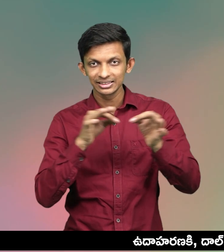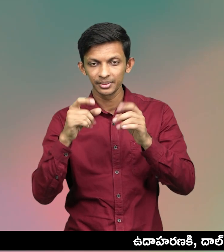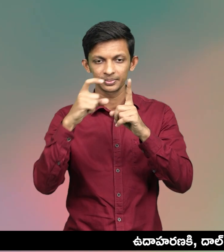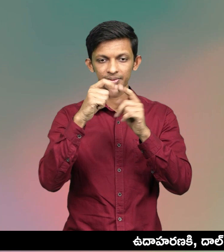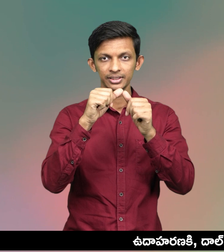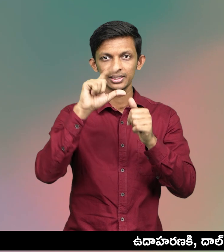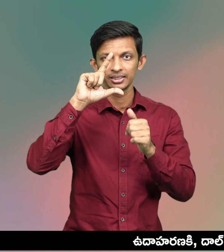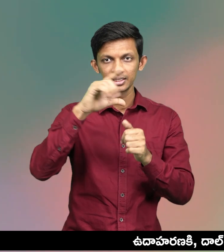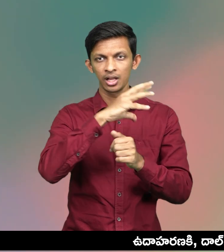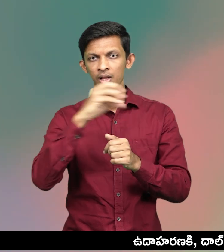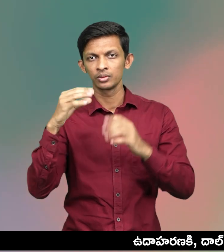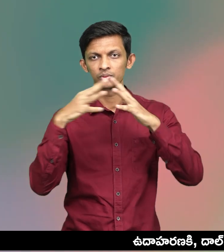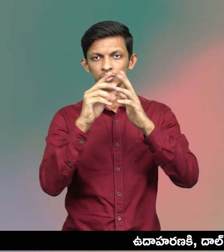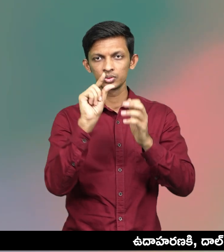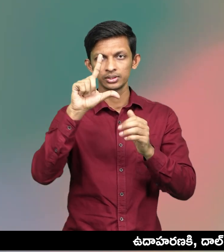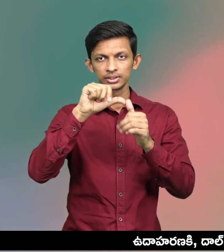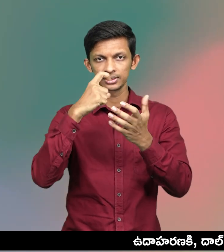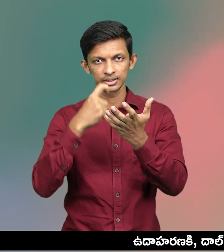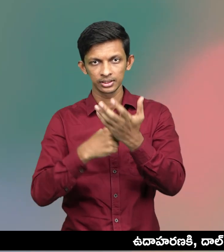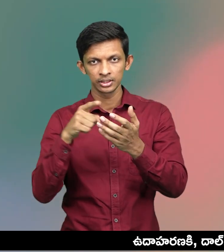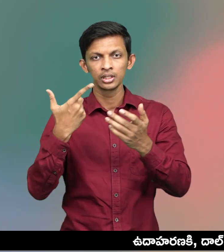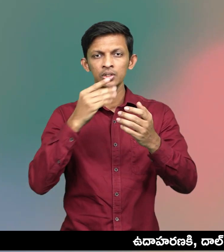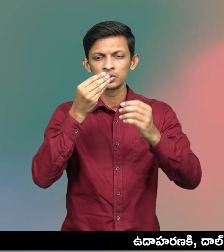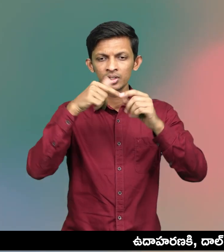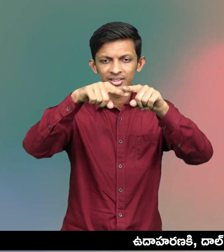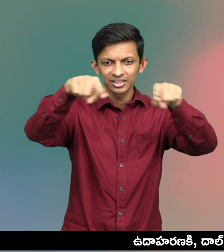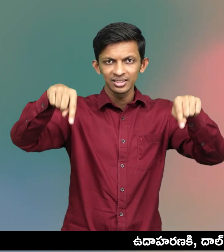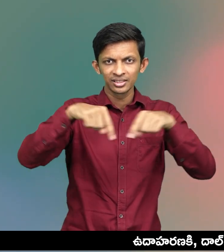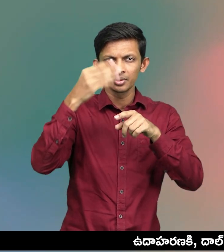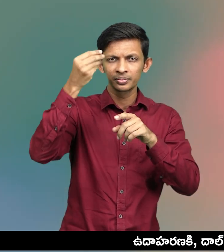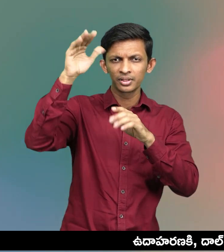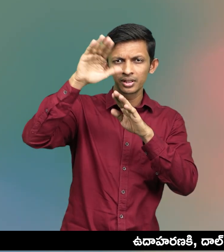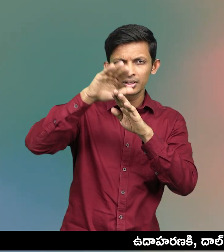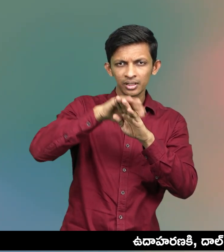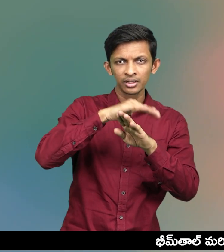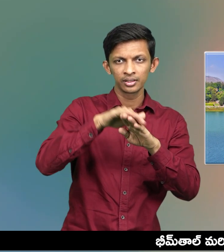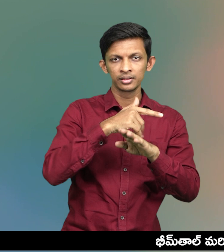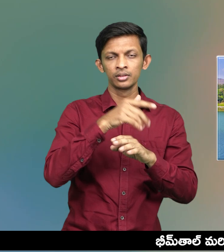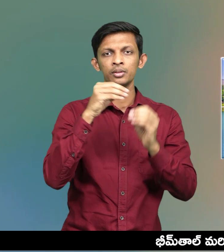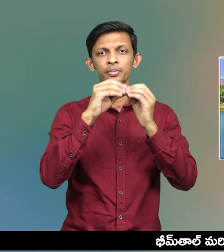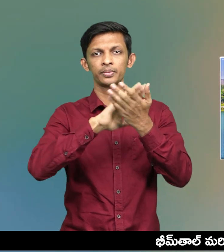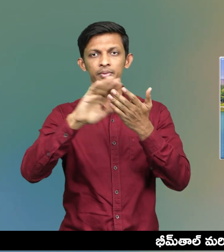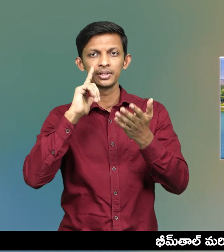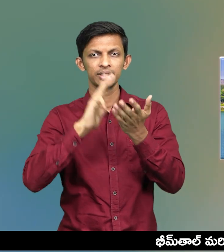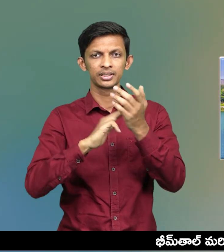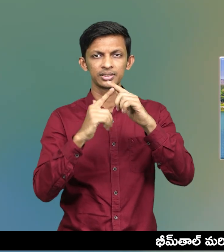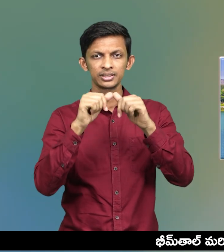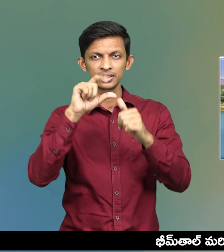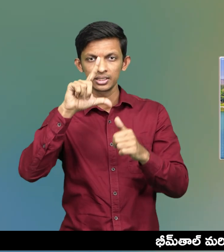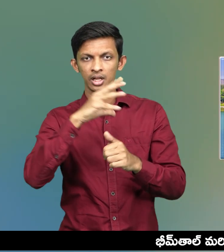ఉదాహరణకి దాల్ మరియు ఉలర్ సరస్సు శ్రీనగర్, భీమ్తాల్ మరియు నైనితాల్